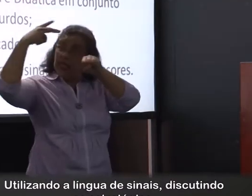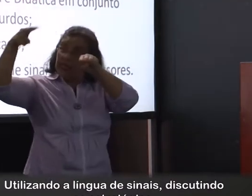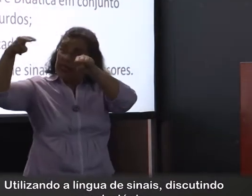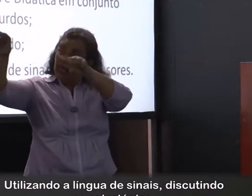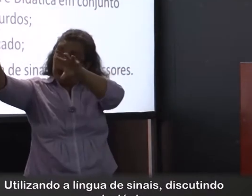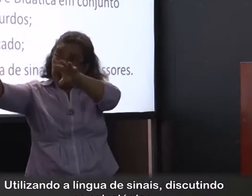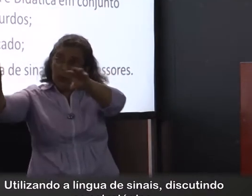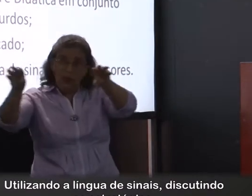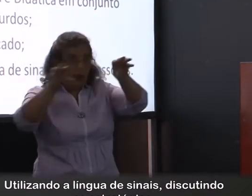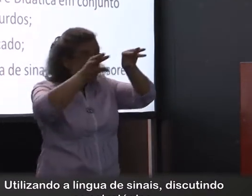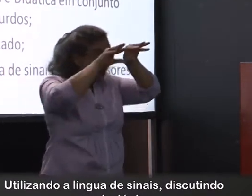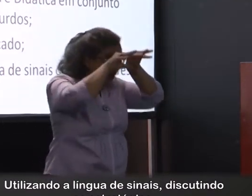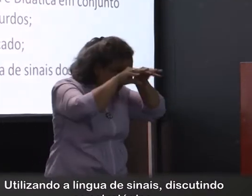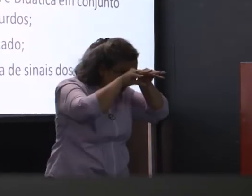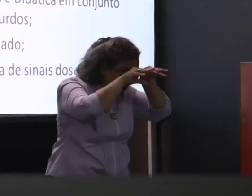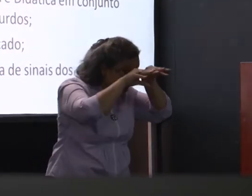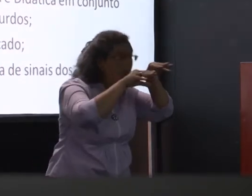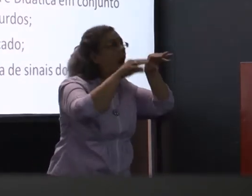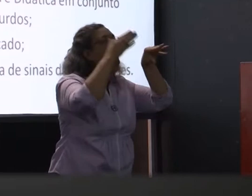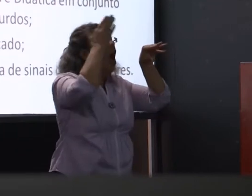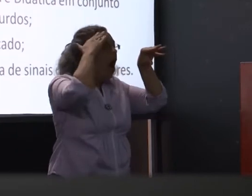as estratégias,